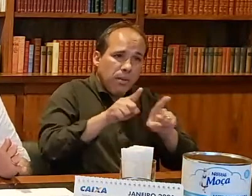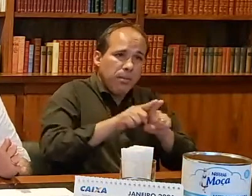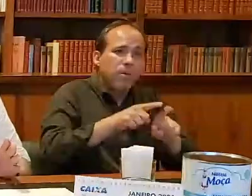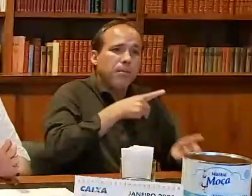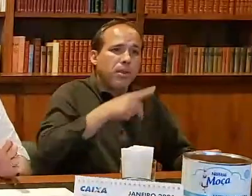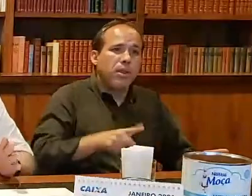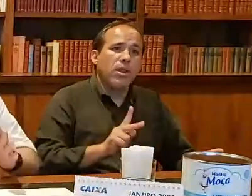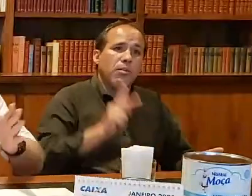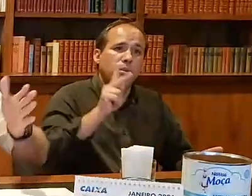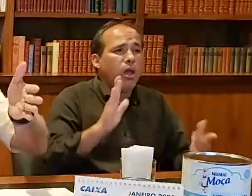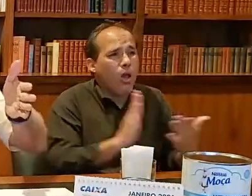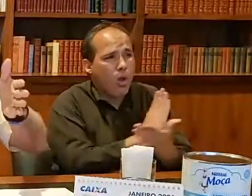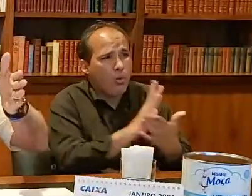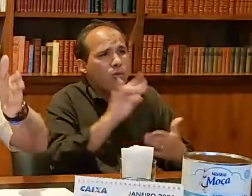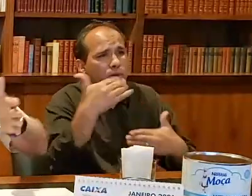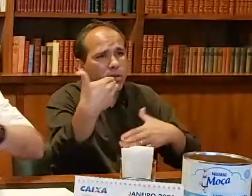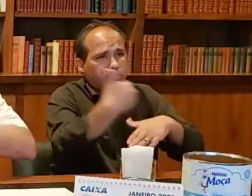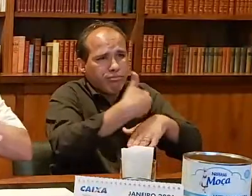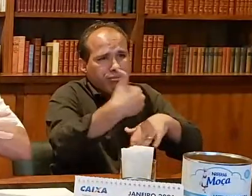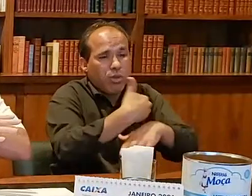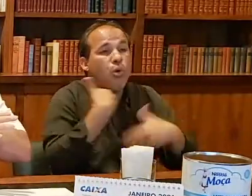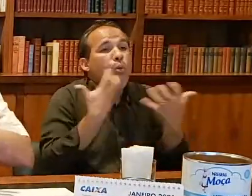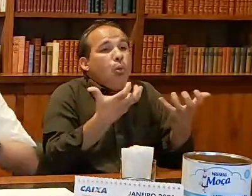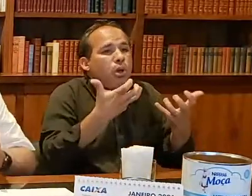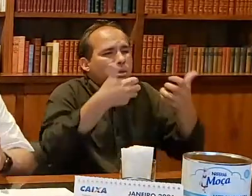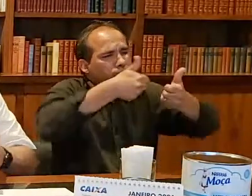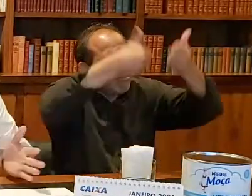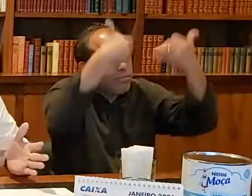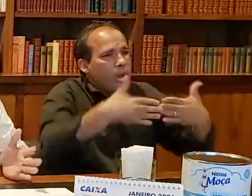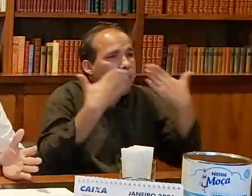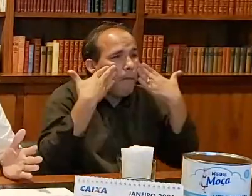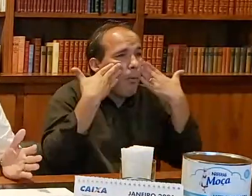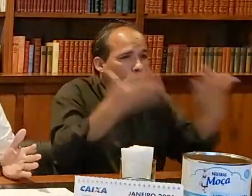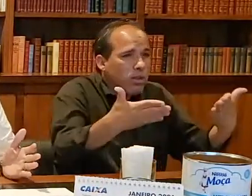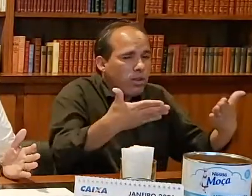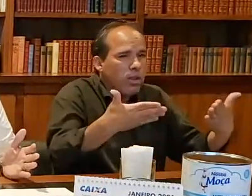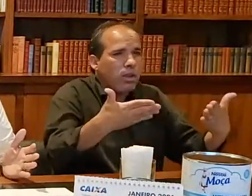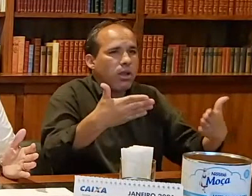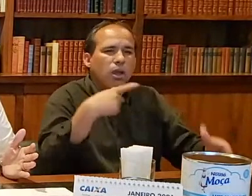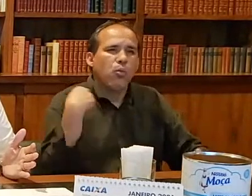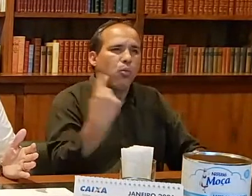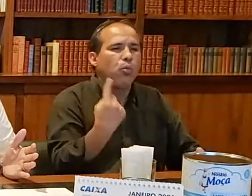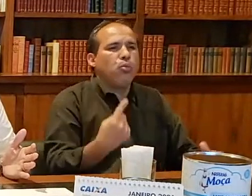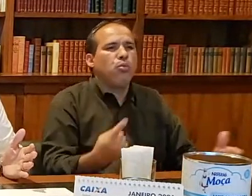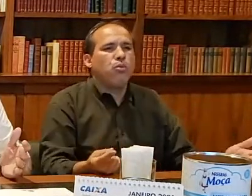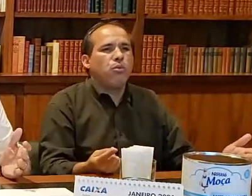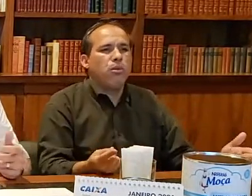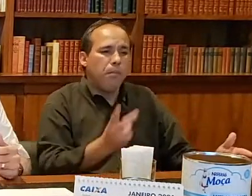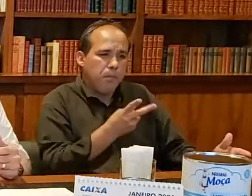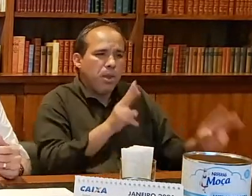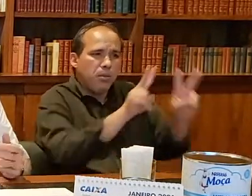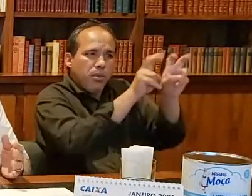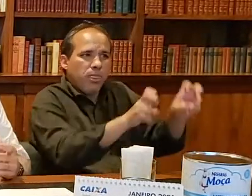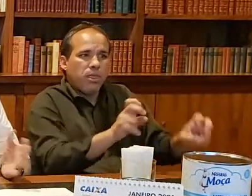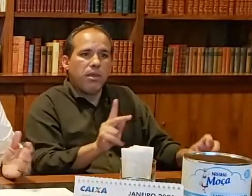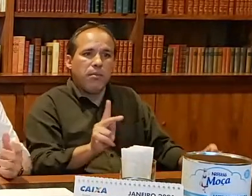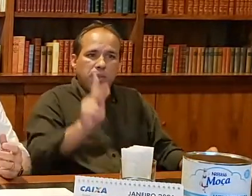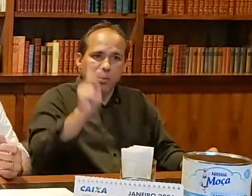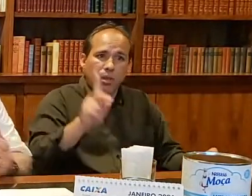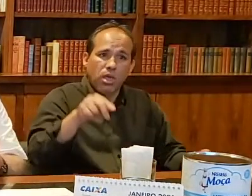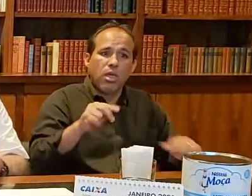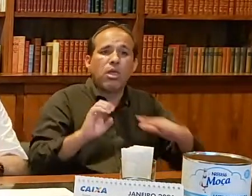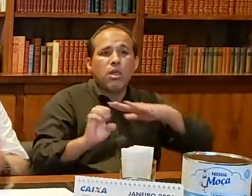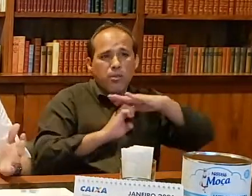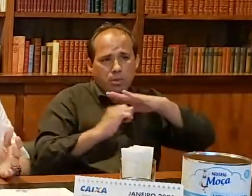aparecer lá. Eu quero é tratar de forma pública essa questão. A Petrobras é uma empresa